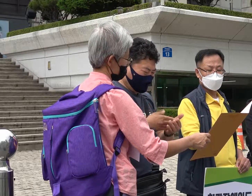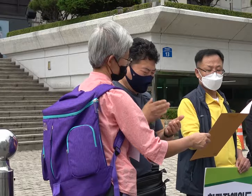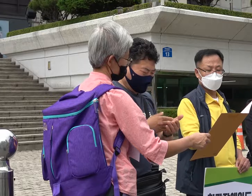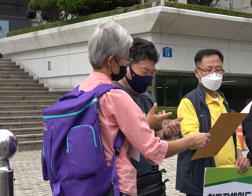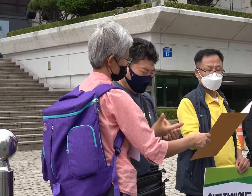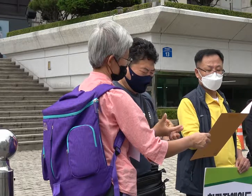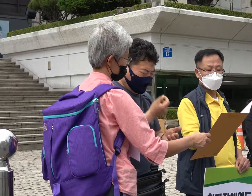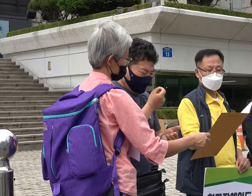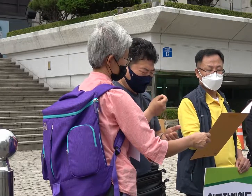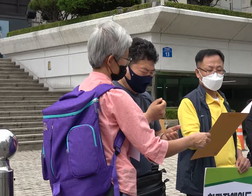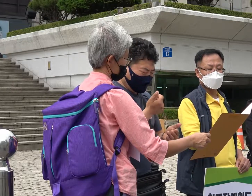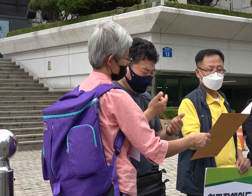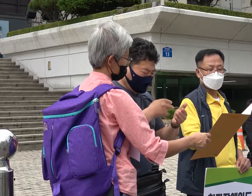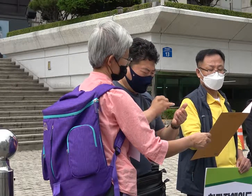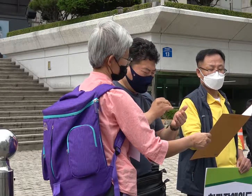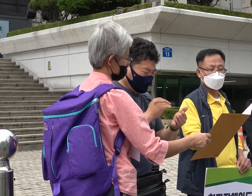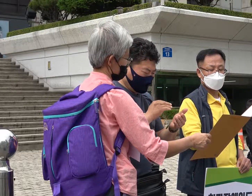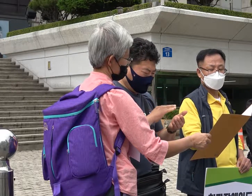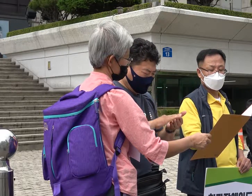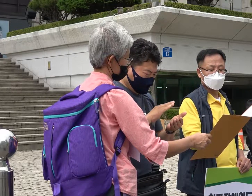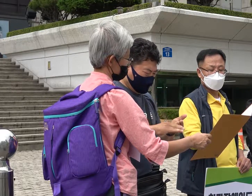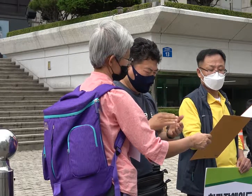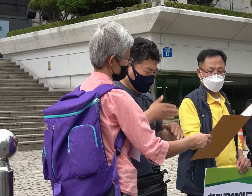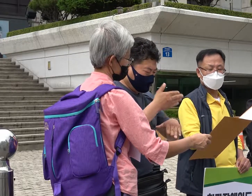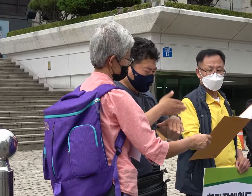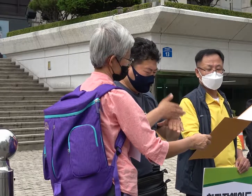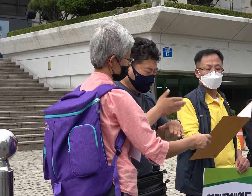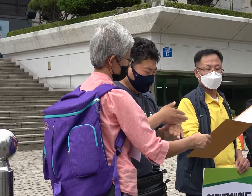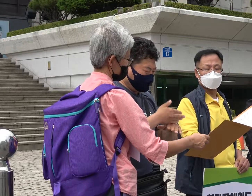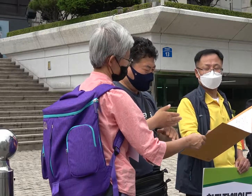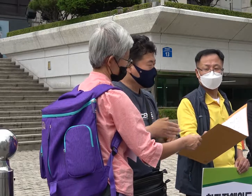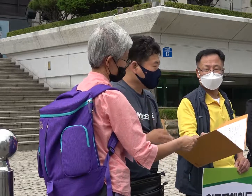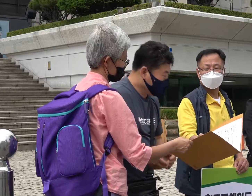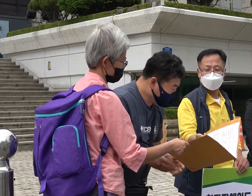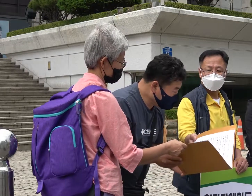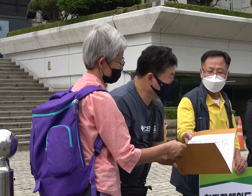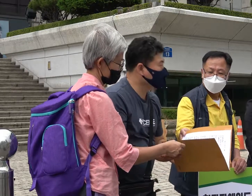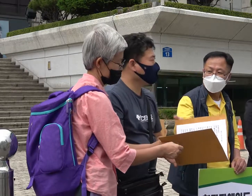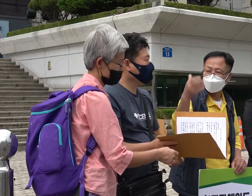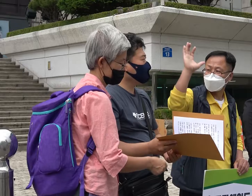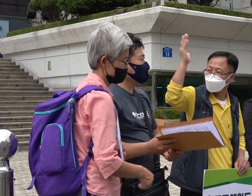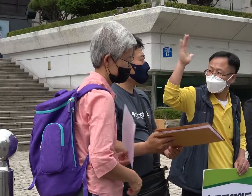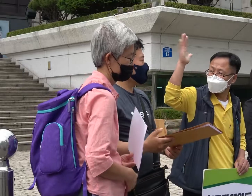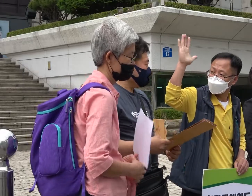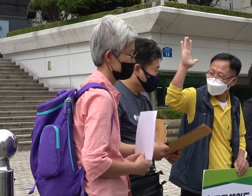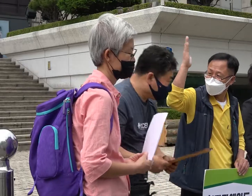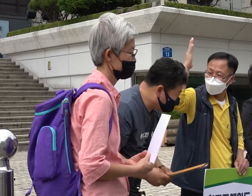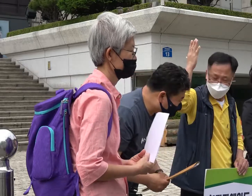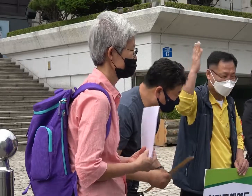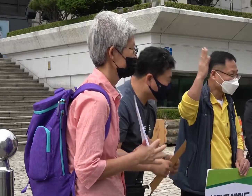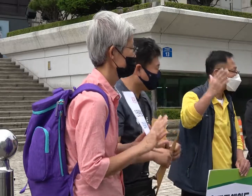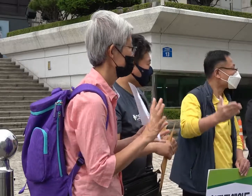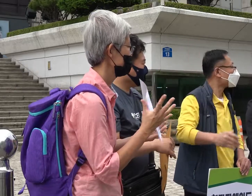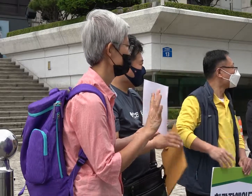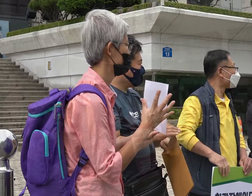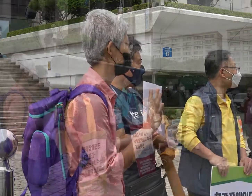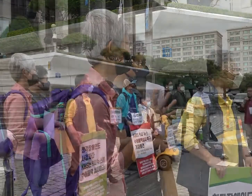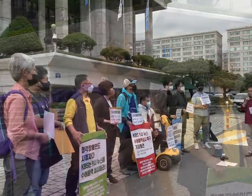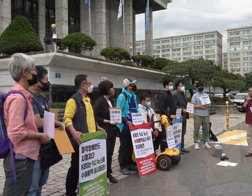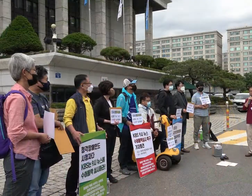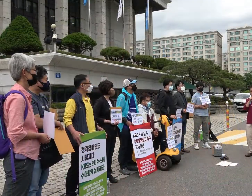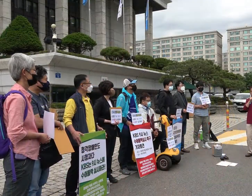하루빨리 수어 통역을 통해서 KBS 9시 뉴스 볼 수 있도록 저는 간절히 기원합니다. 정말 고맙습니다.